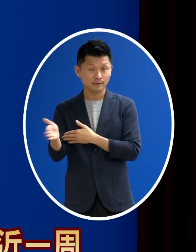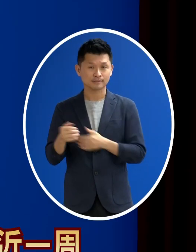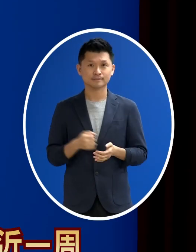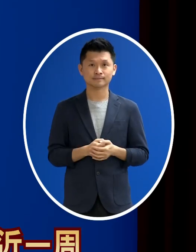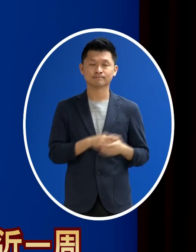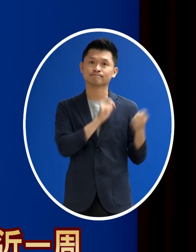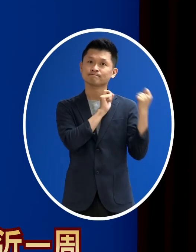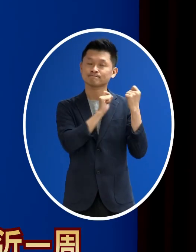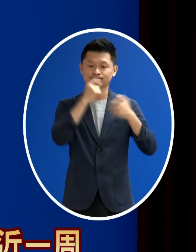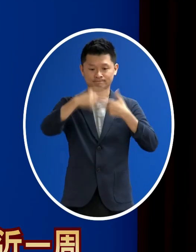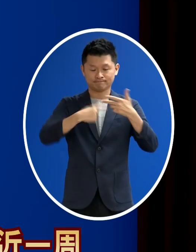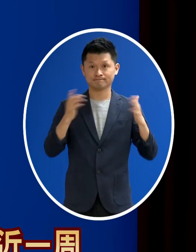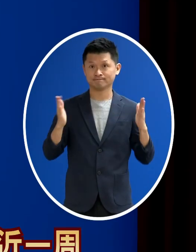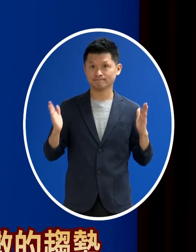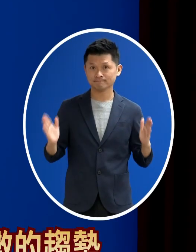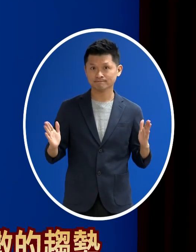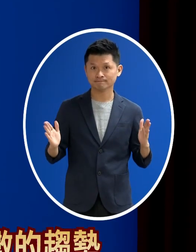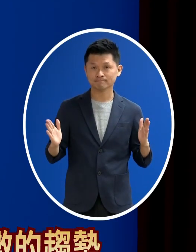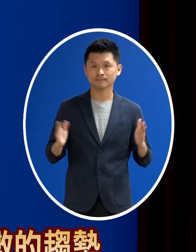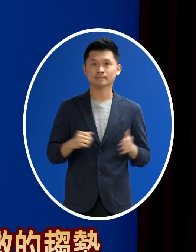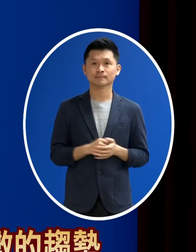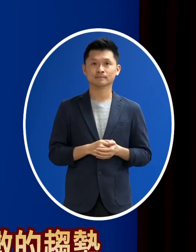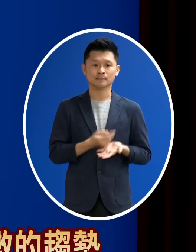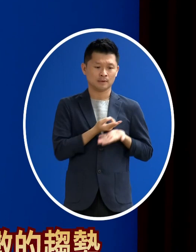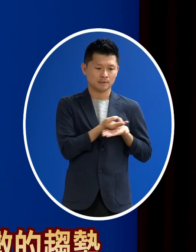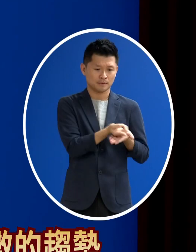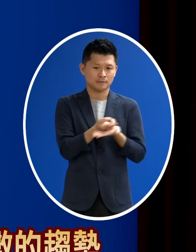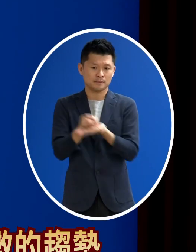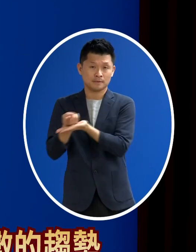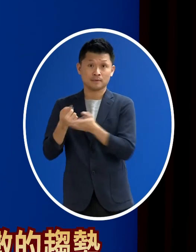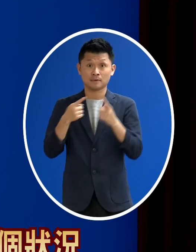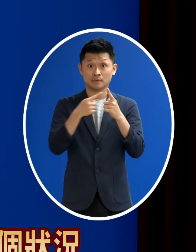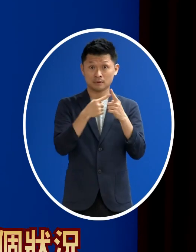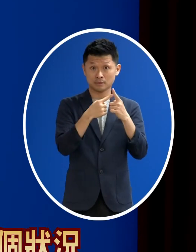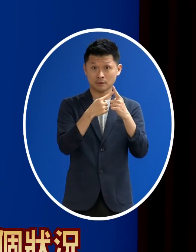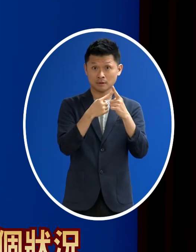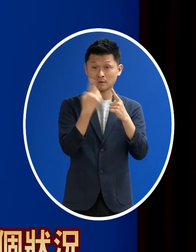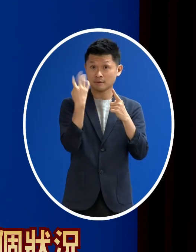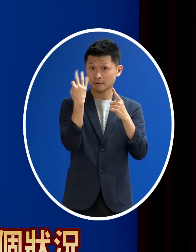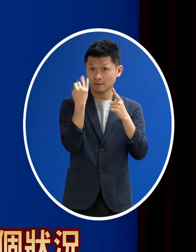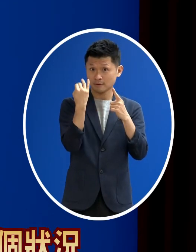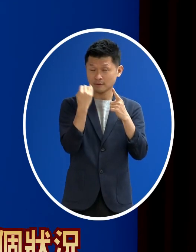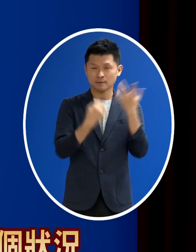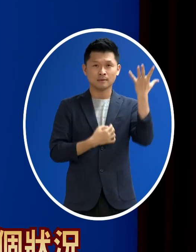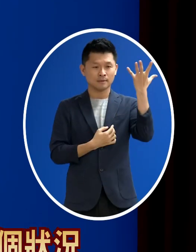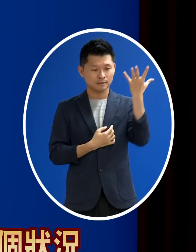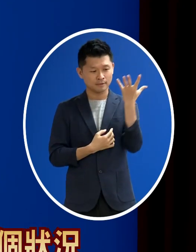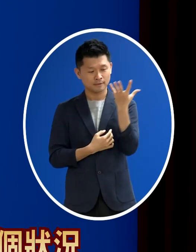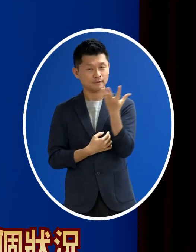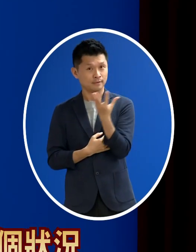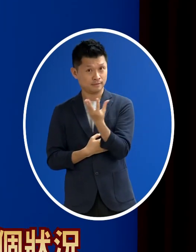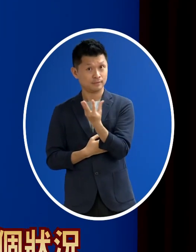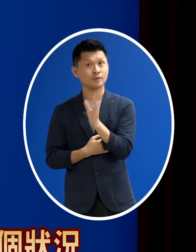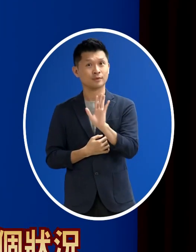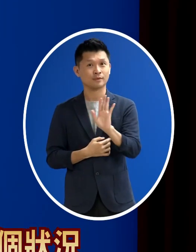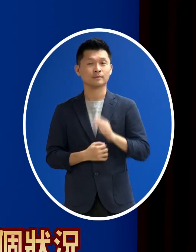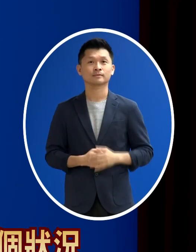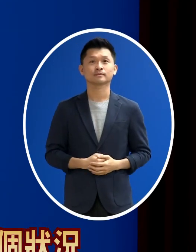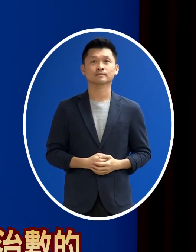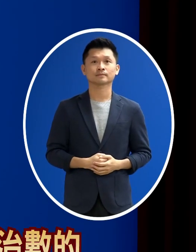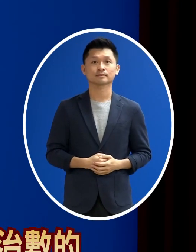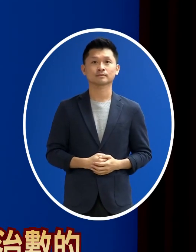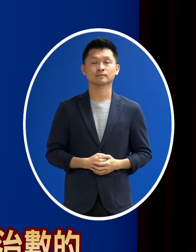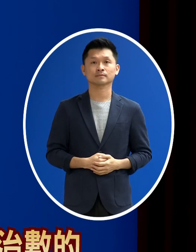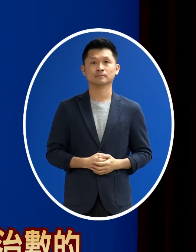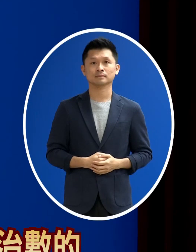就是在最近一周，事实上整个收治人数的趋势是持续在下降的一个状况。我们最